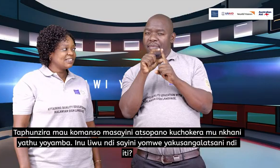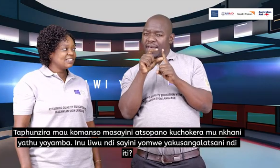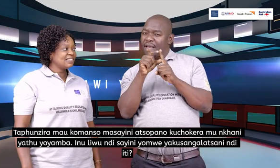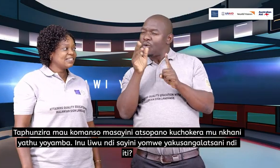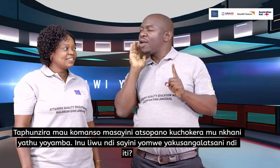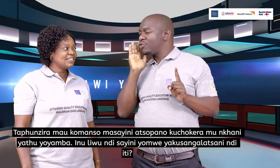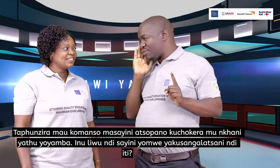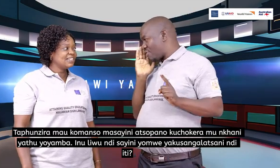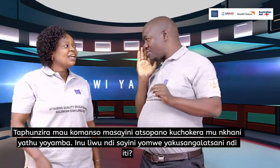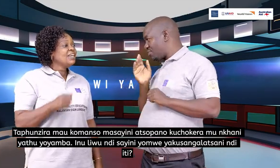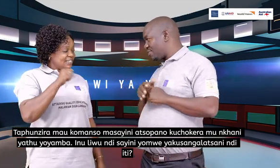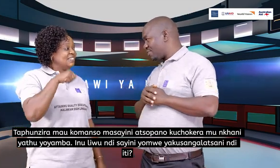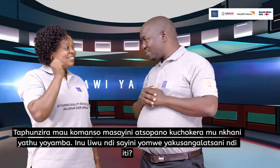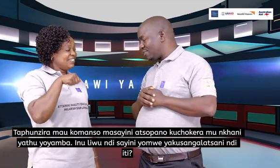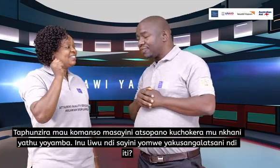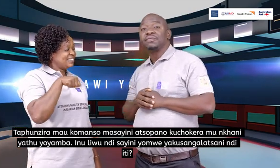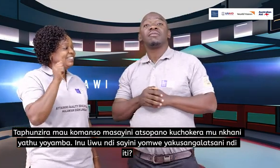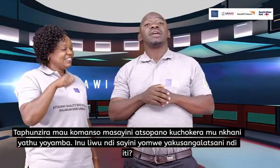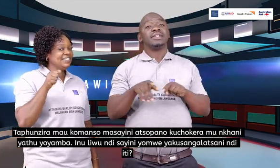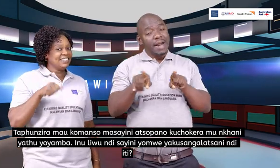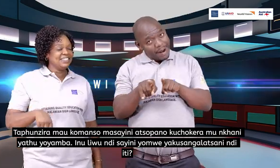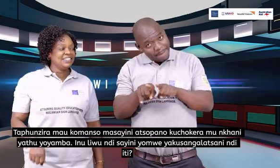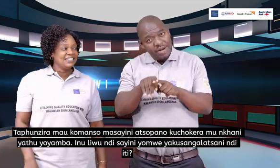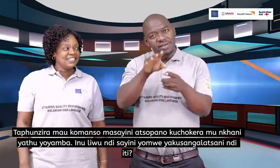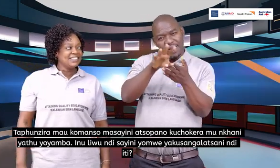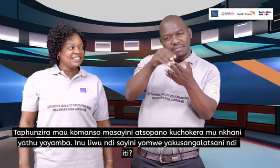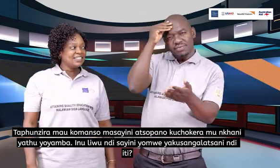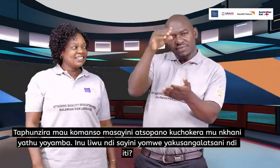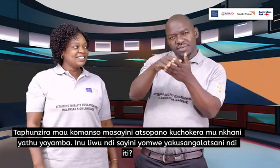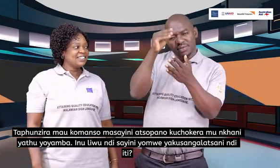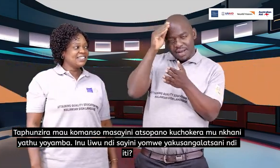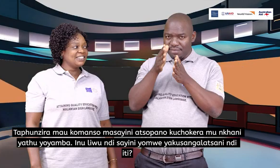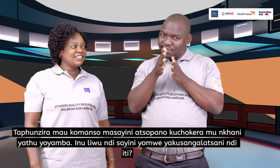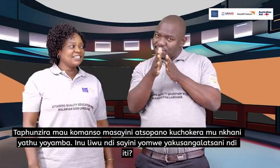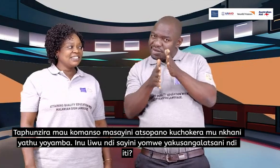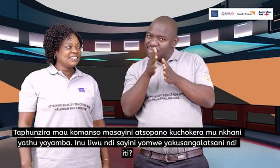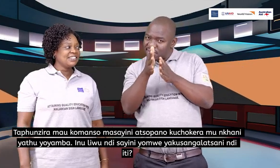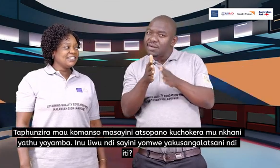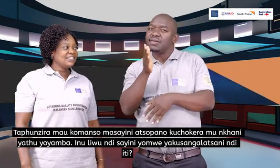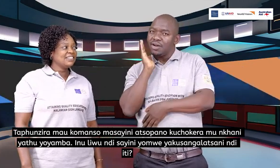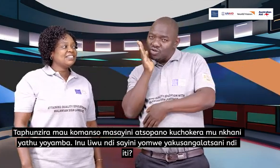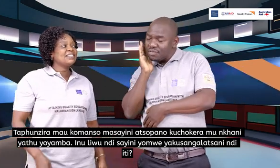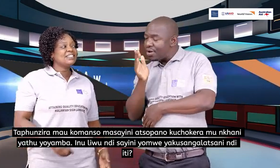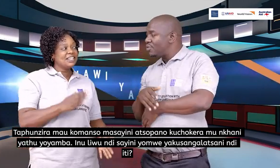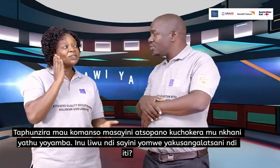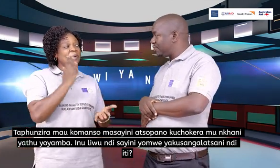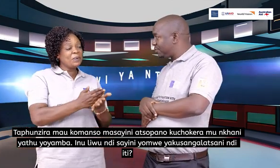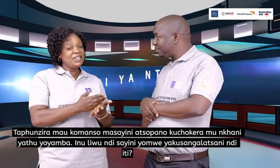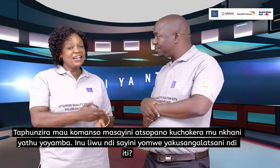Taphunzira mawu komanso masaini atsopano kuchokera mu nkhani yathu yoyamba. inu liwu ndi saini